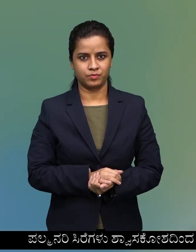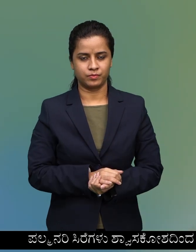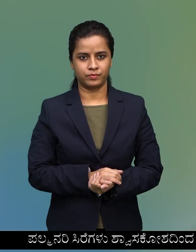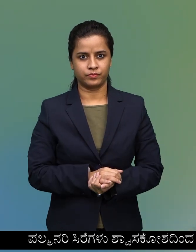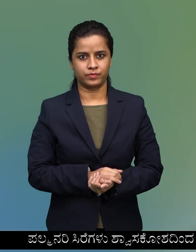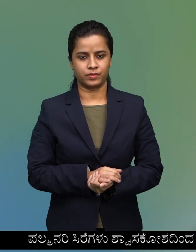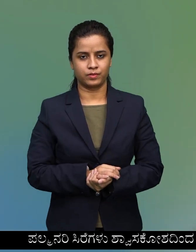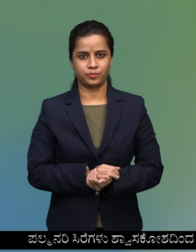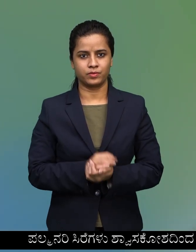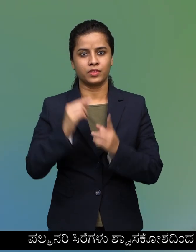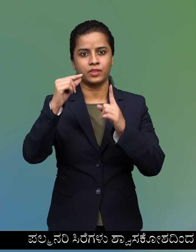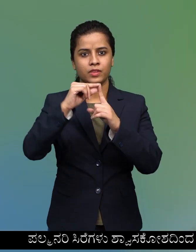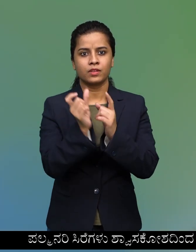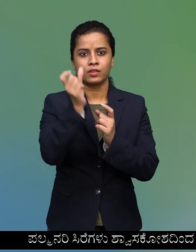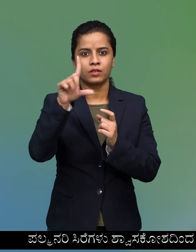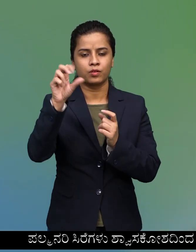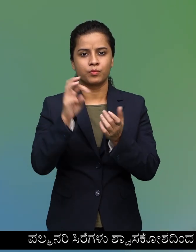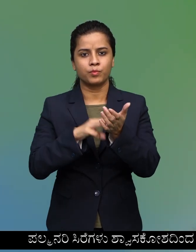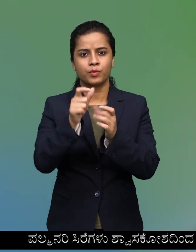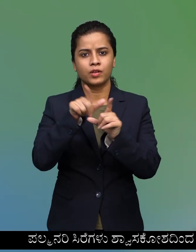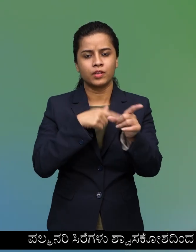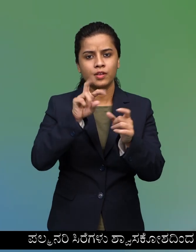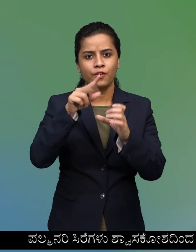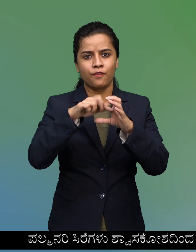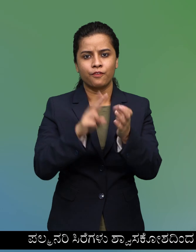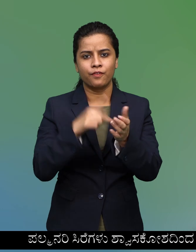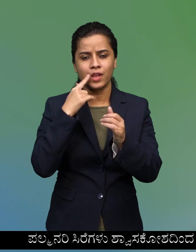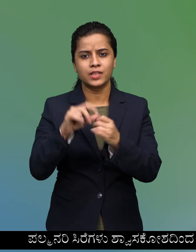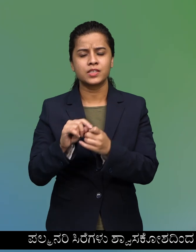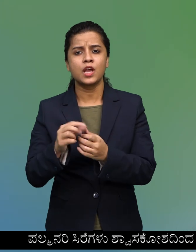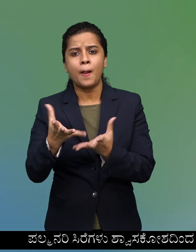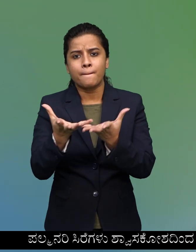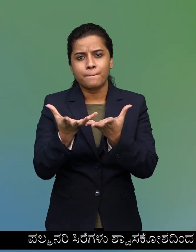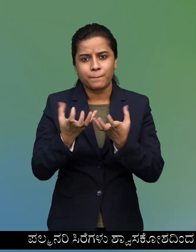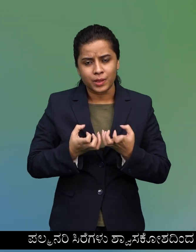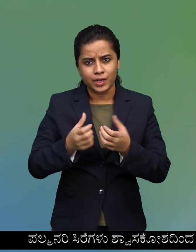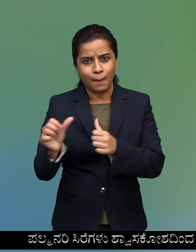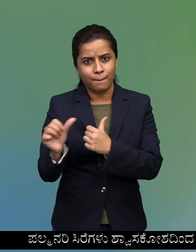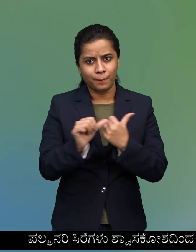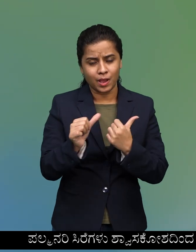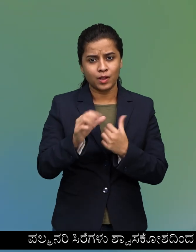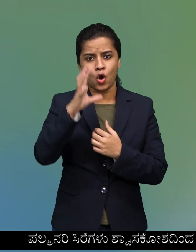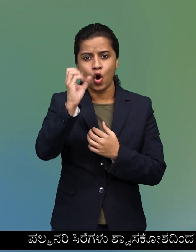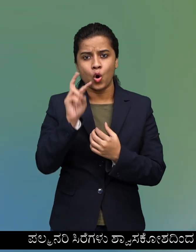ಪಲ್ಮನರಿ ಸಿರೆಗಳು ಶ್ವಾಸಕೋಶದಿಂದ ಎಡ ಹೃತ್ಕರ್ಣಕ್ಕೆ ಆಮ್ಲಜನಕಯುಕ್ತ ರಕ್ತವನ್ನು ತರುತ್ತವೆ.